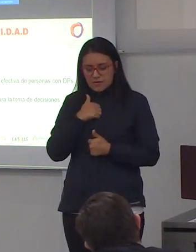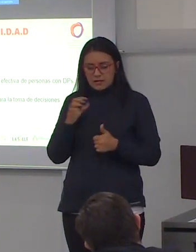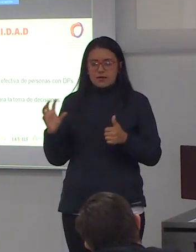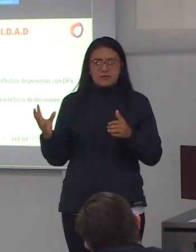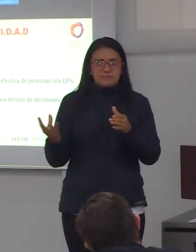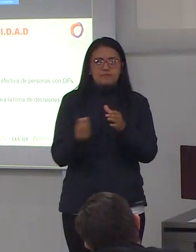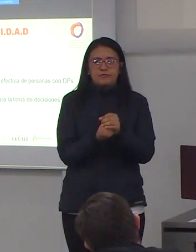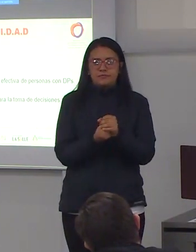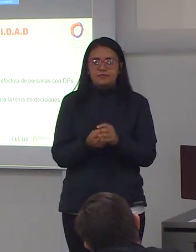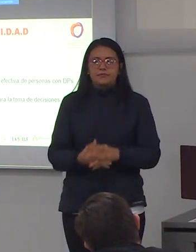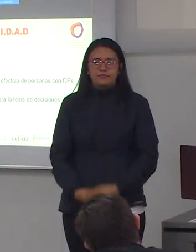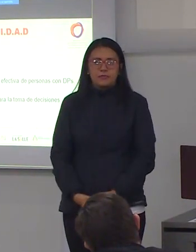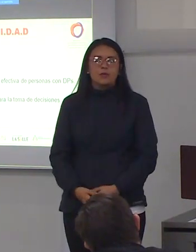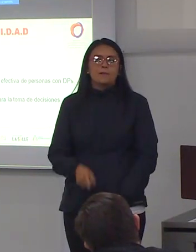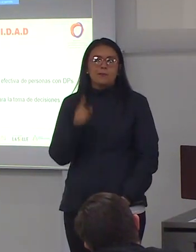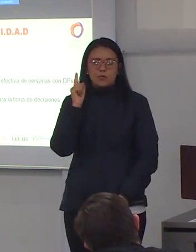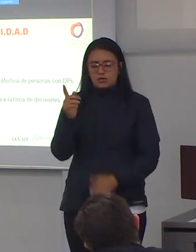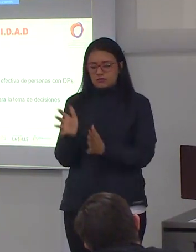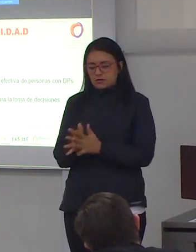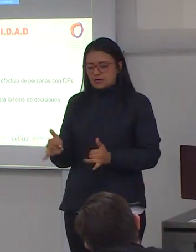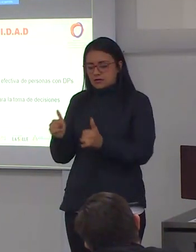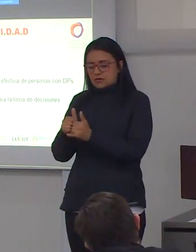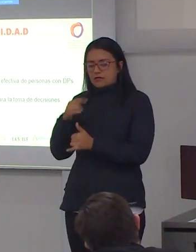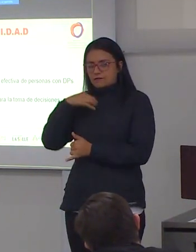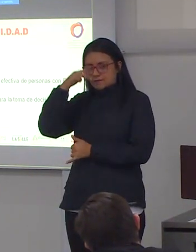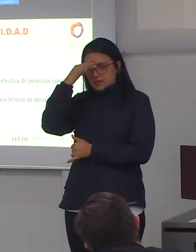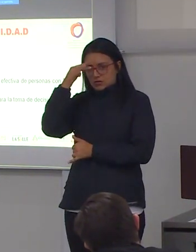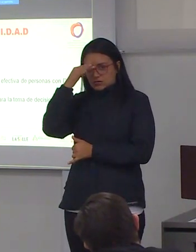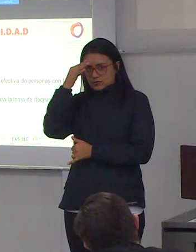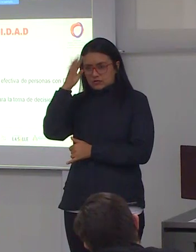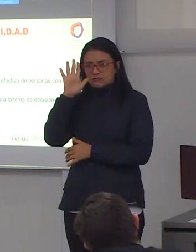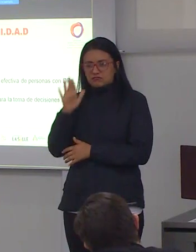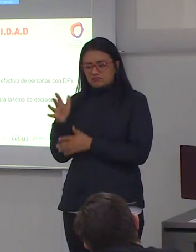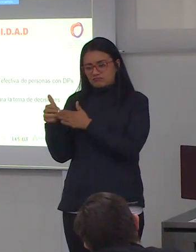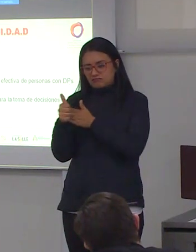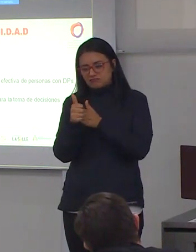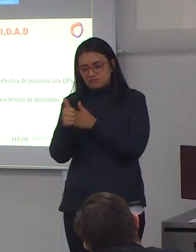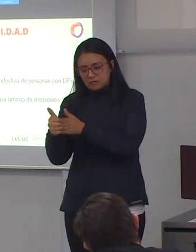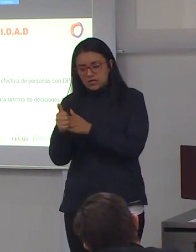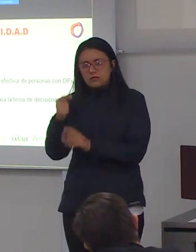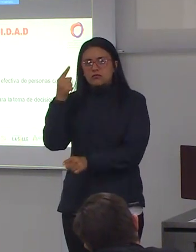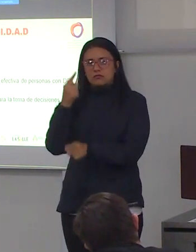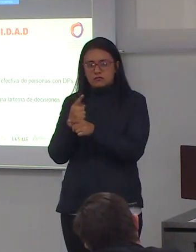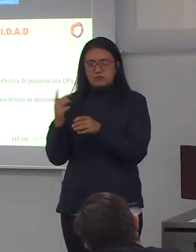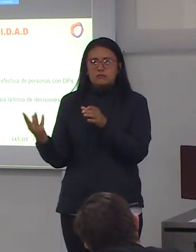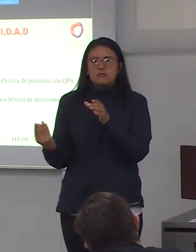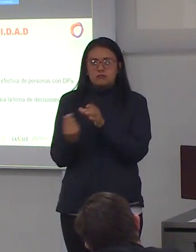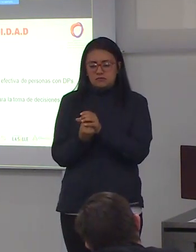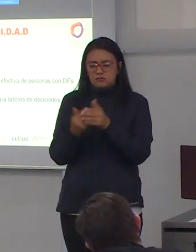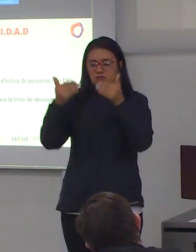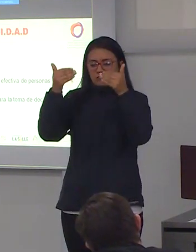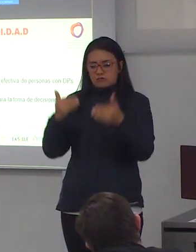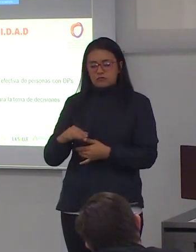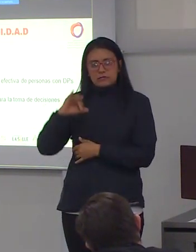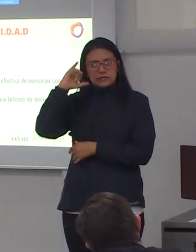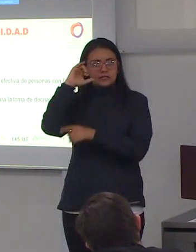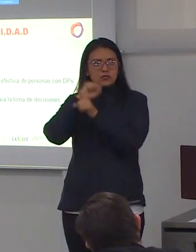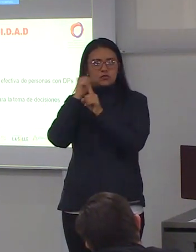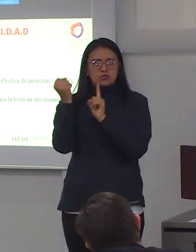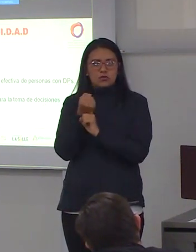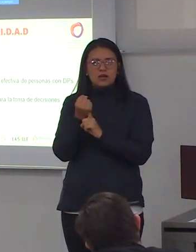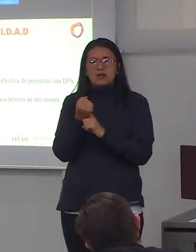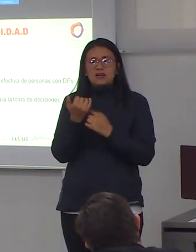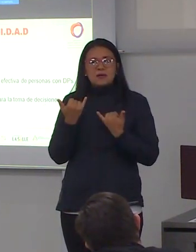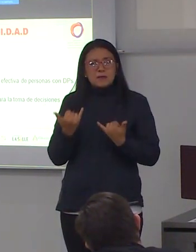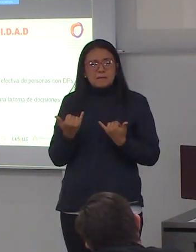incluidos entonces para eso en realidad es una filosofía para nosotros es una ruta de inclusión efectiva para personas con discapacidad psicosocial y vamos a